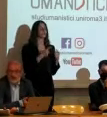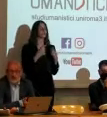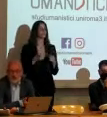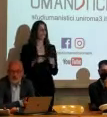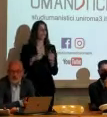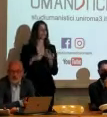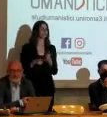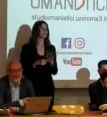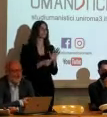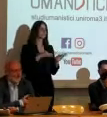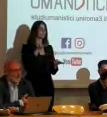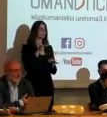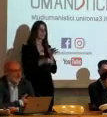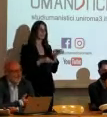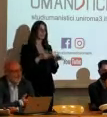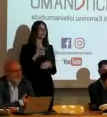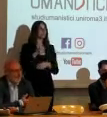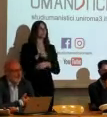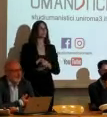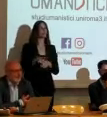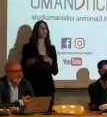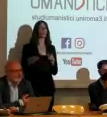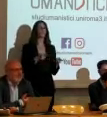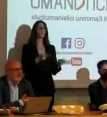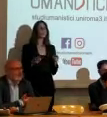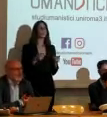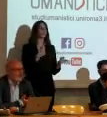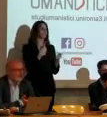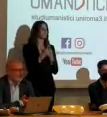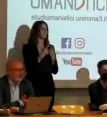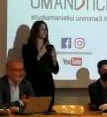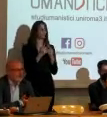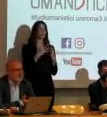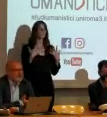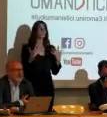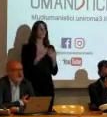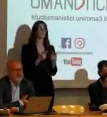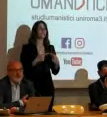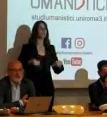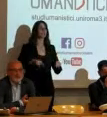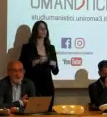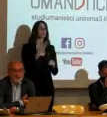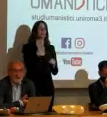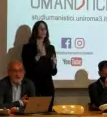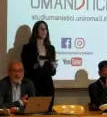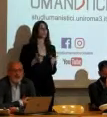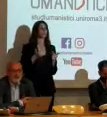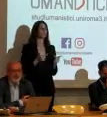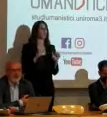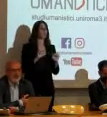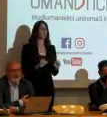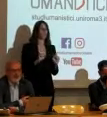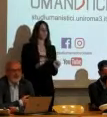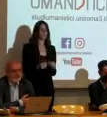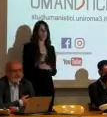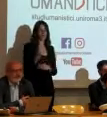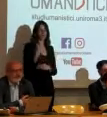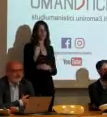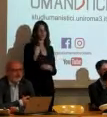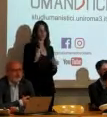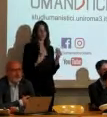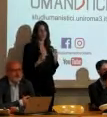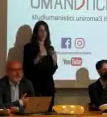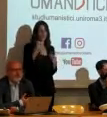di interlocuzione con cui noi vogliamo darvi la possibilità di farci delle domande e in